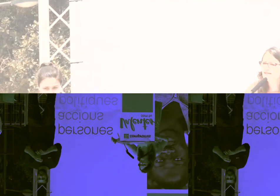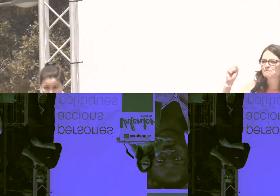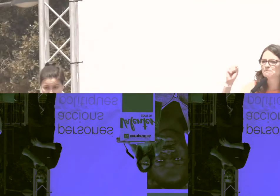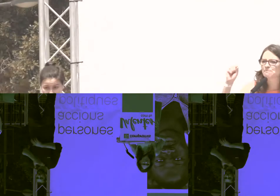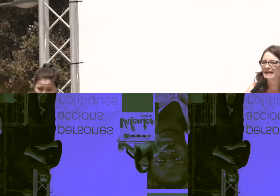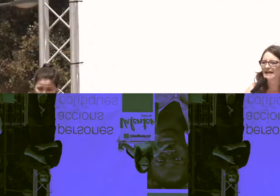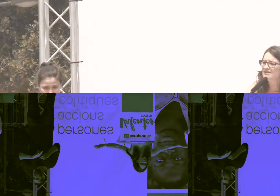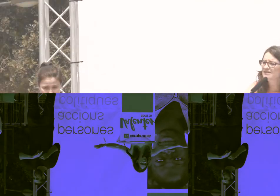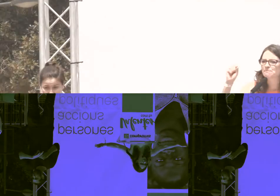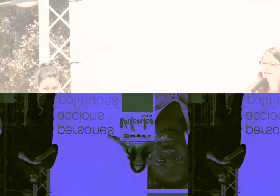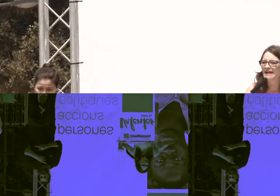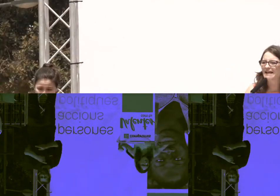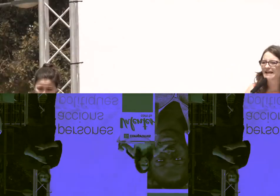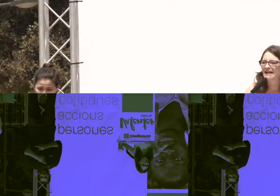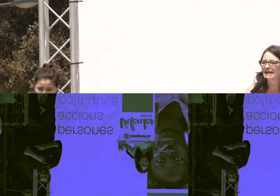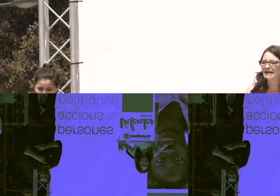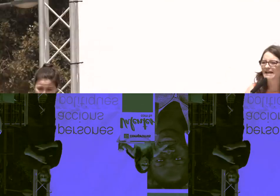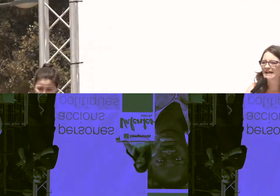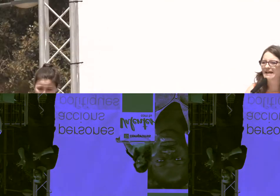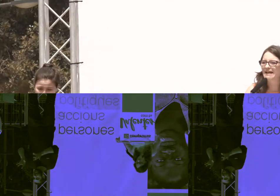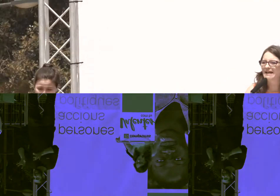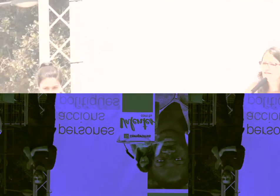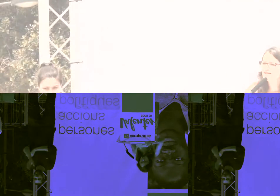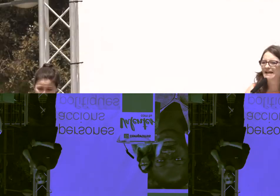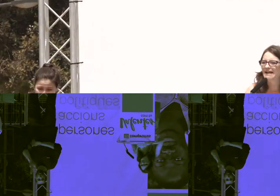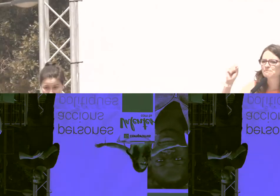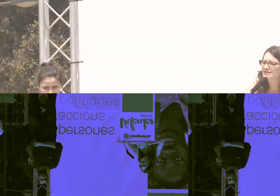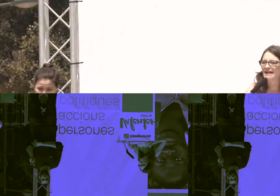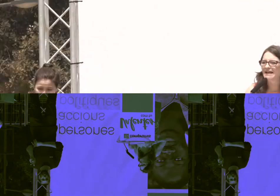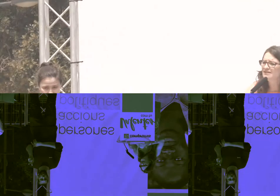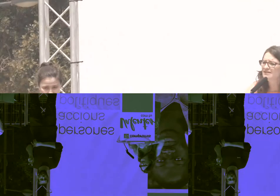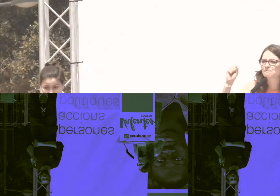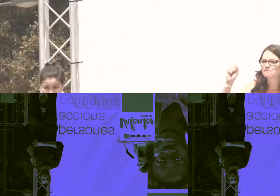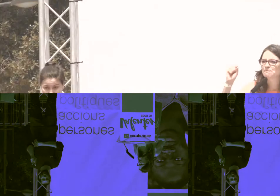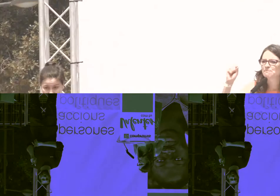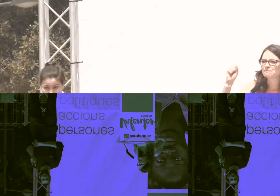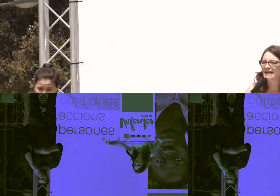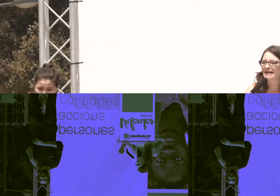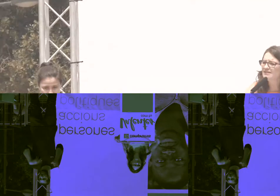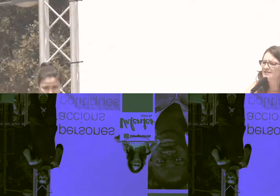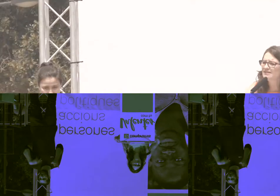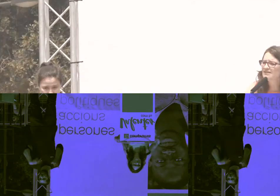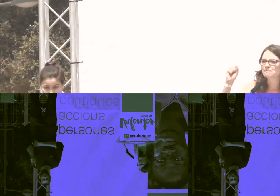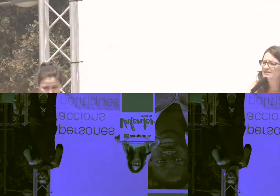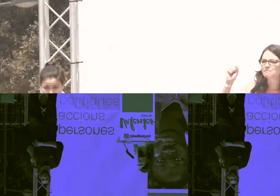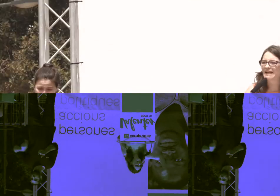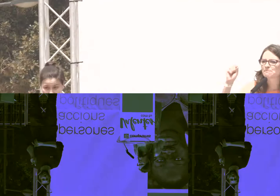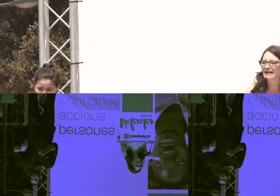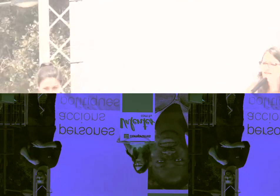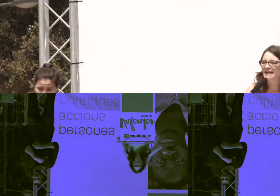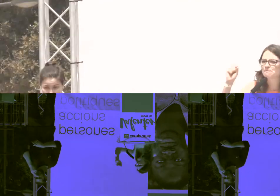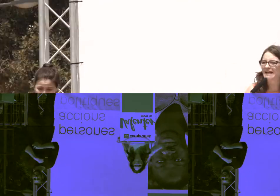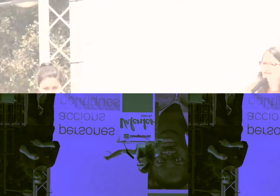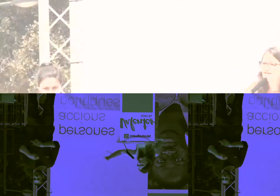diputacions, tot el que tocava al PP estava corrupte, desviant diners públics per a interessos particulars, per a finançar el seu partit i